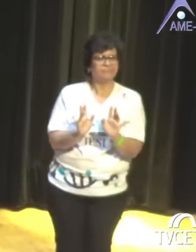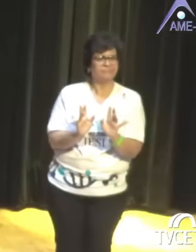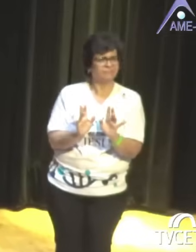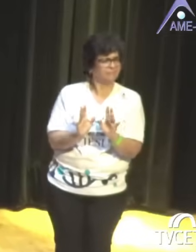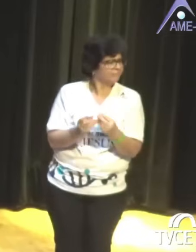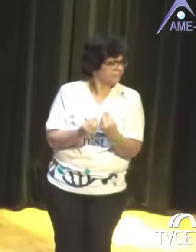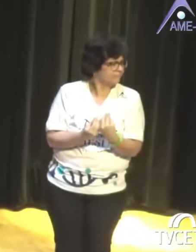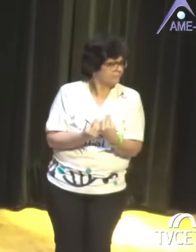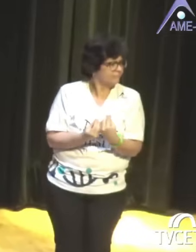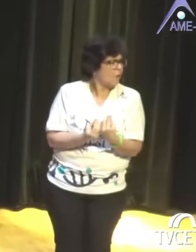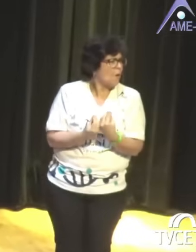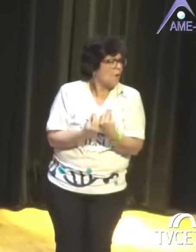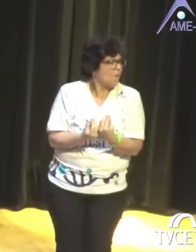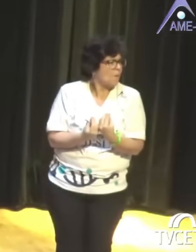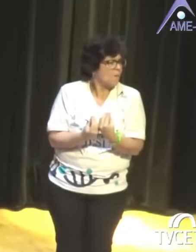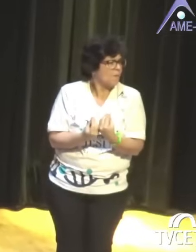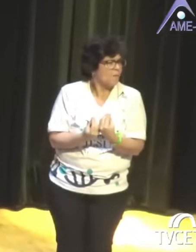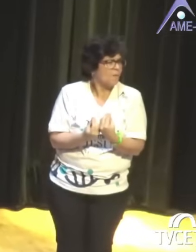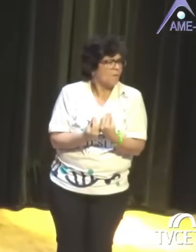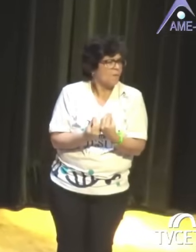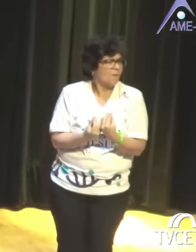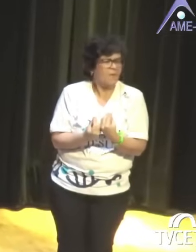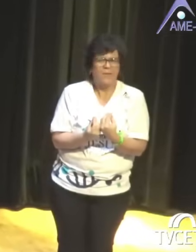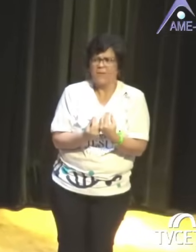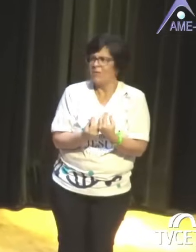é como é que